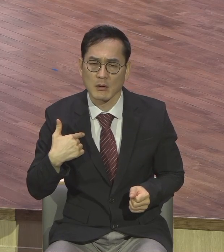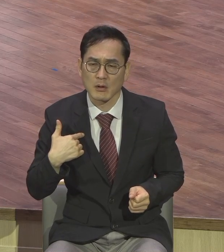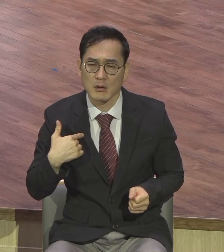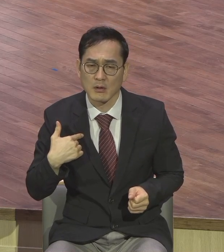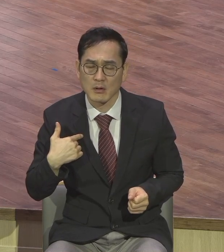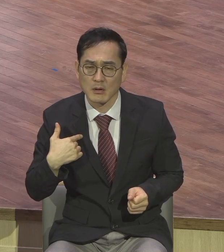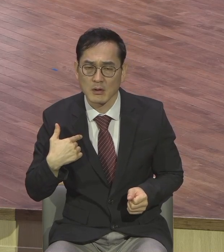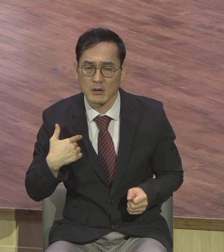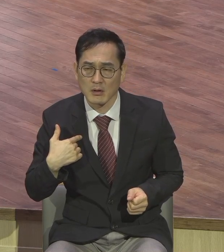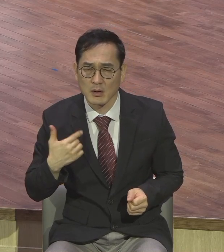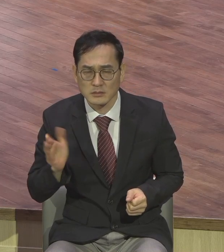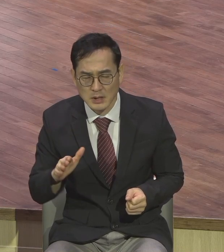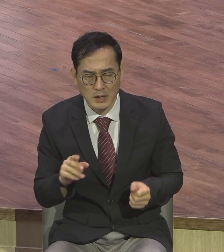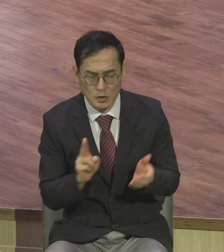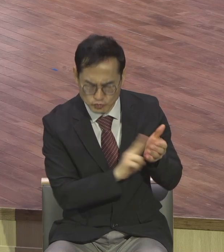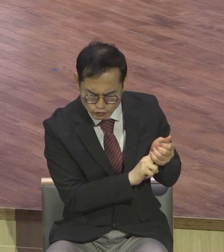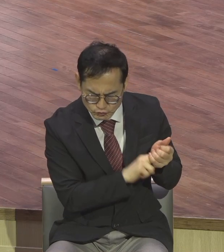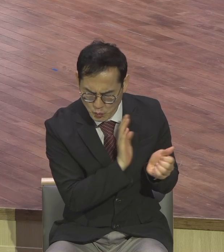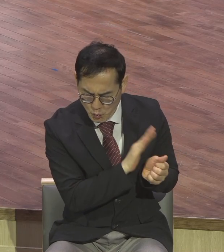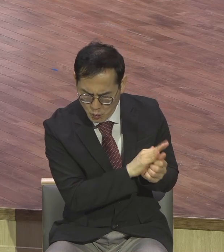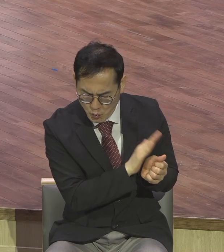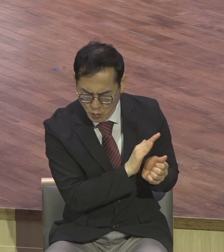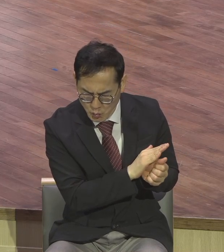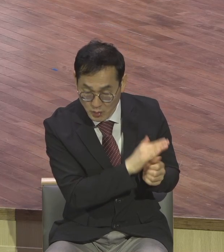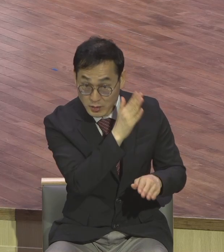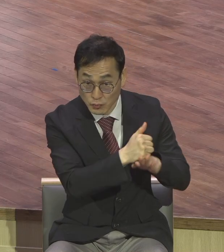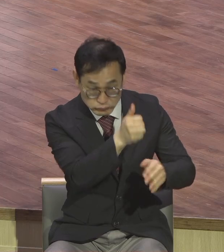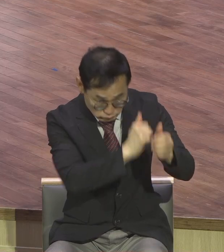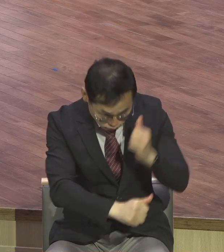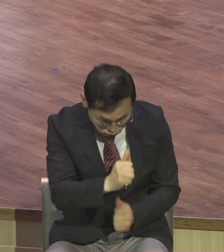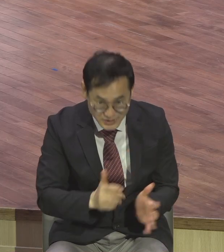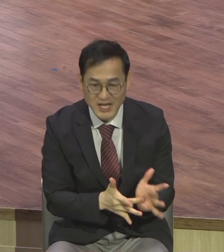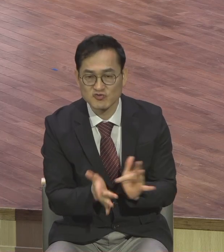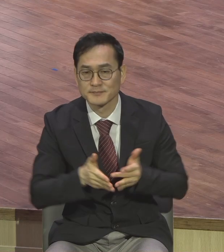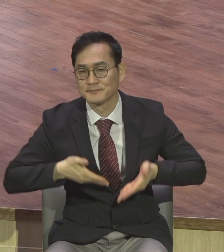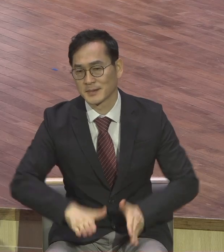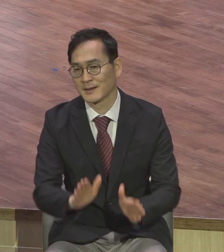돼요. 하나님 중심 보시거든.